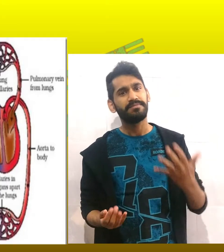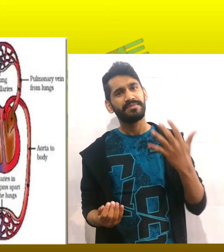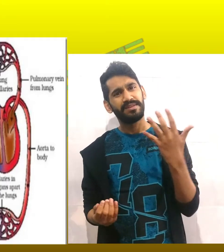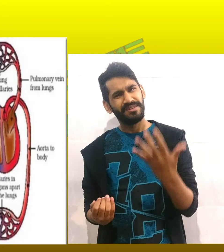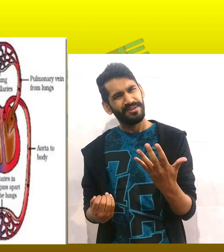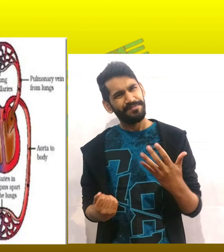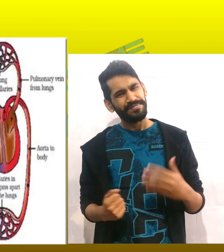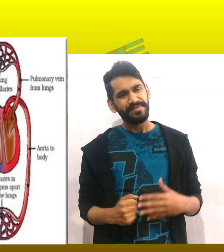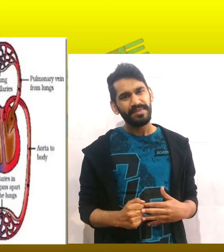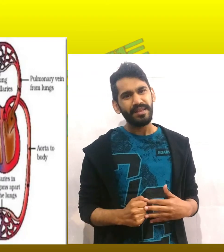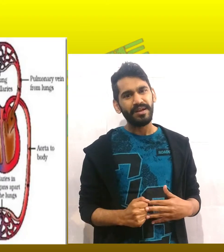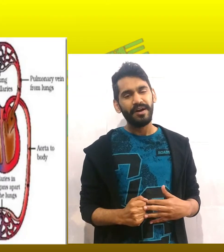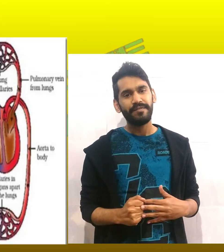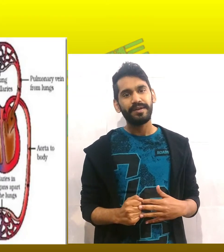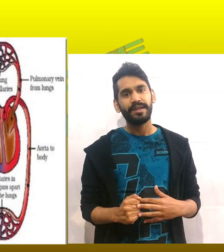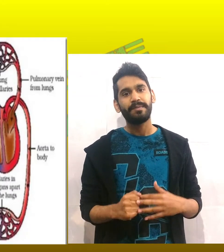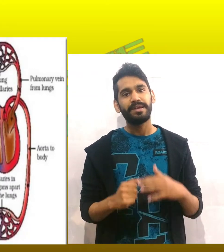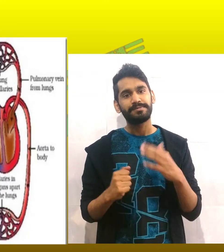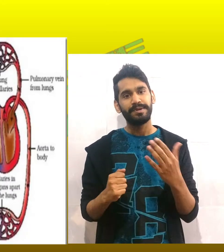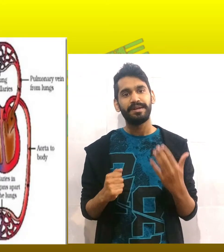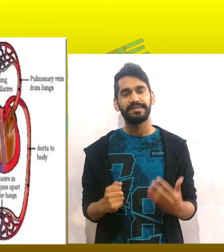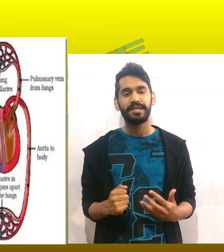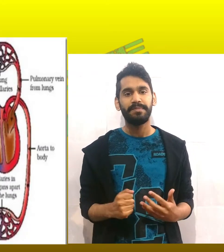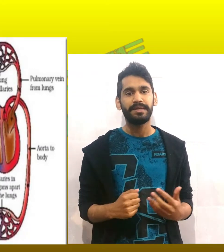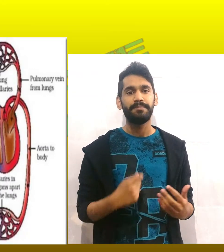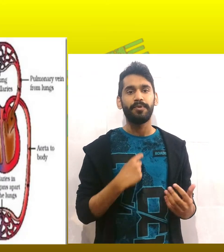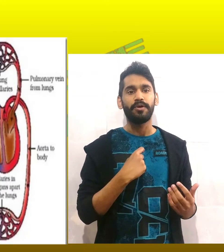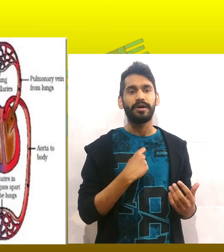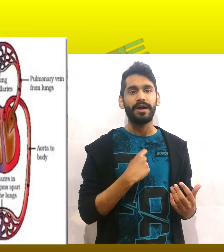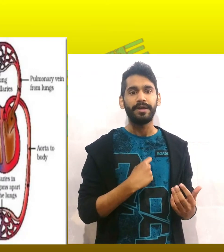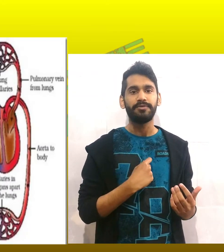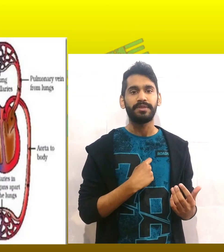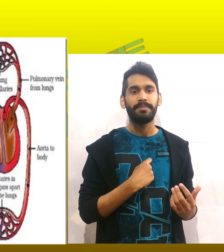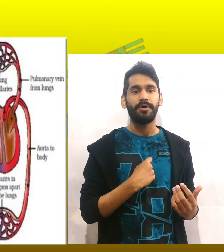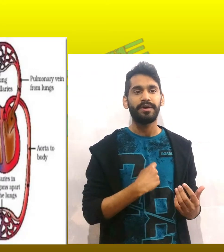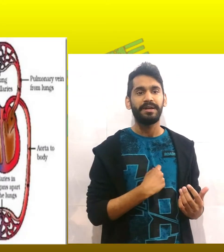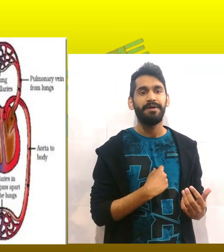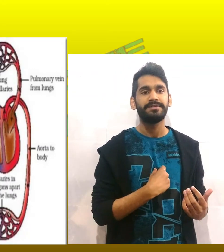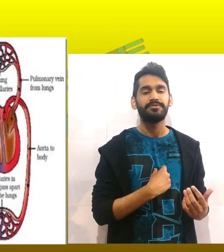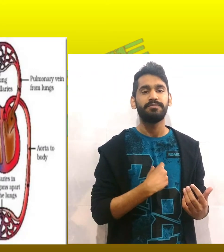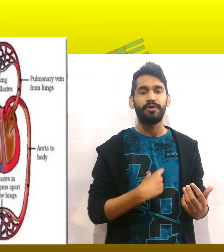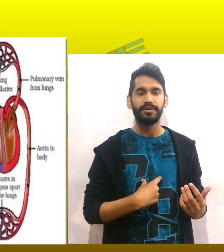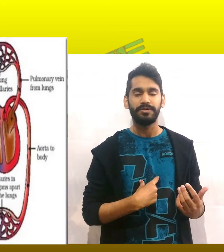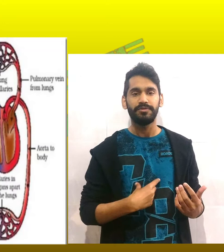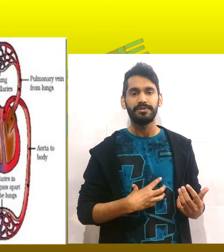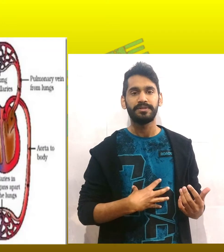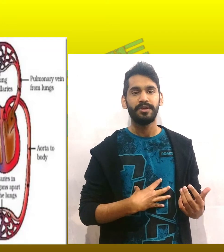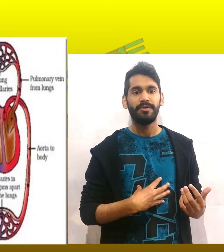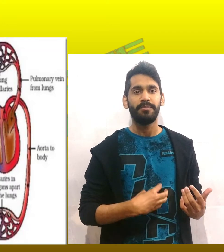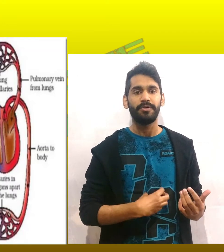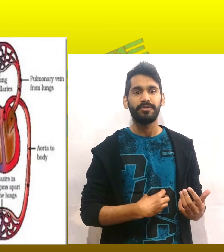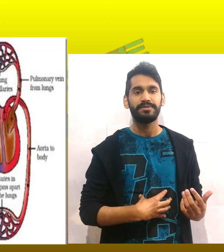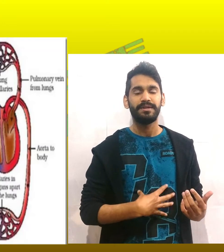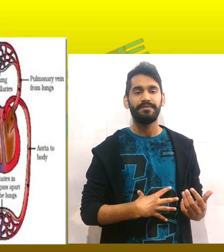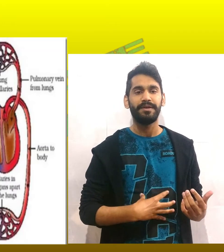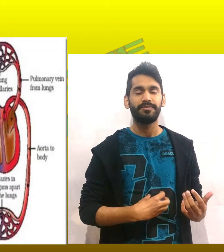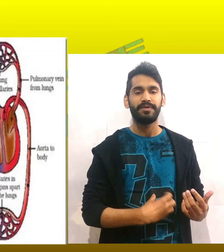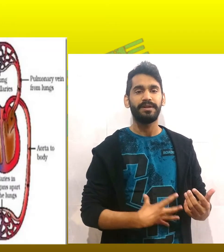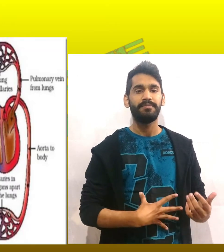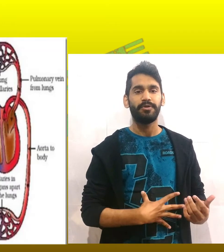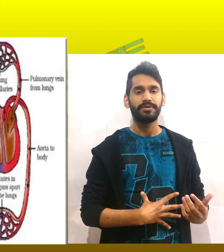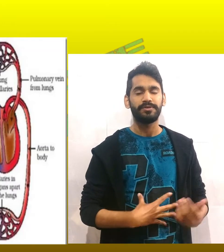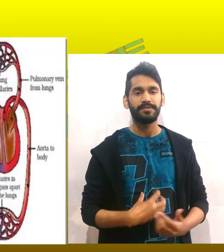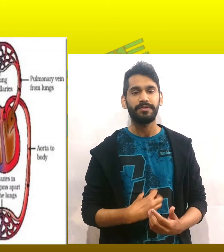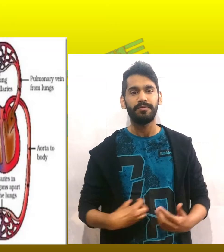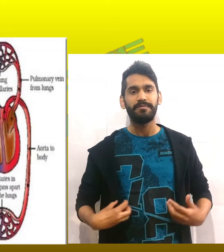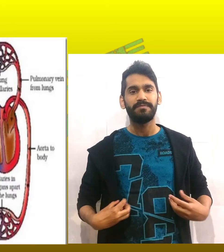था काफ़ी हद तक हमने रेस्पिरेटरी सिस्टम में कि ब्रोंकाई होता है, ब्रोंकाई डिवाइड्स इनटू ब्रोंकियोल्स, ब्रोंकियोल्स देन डिवाइड इनटू